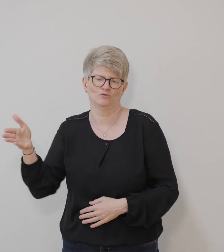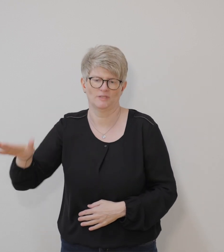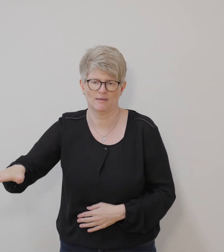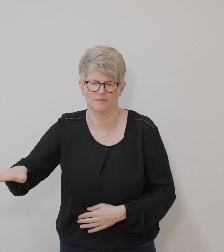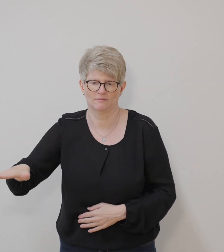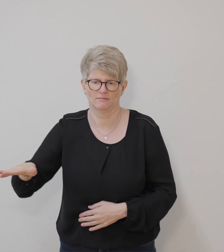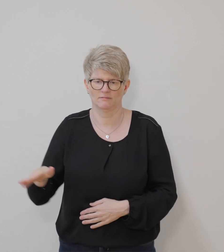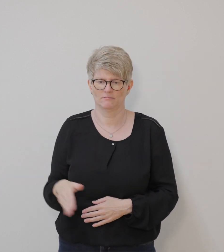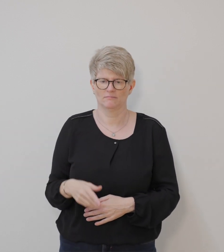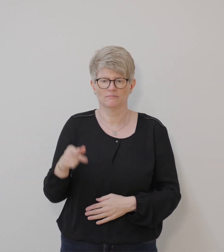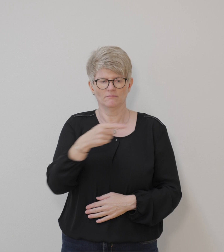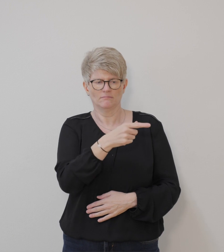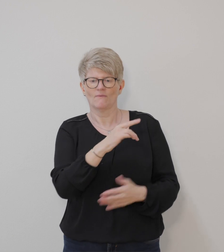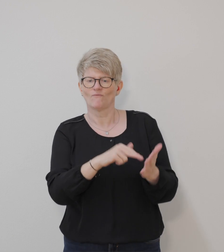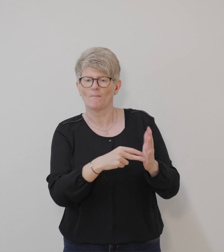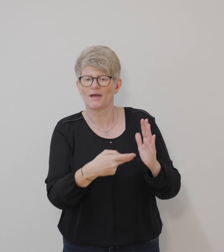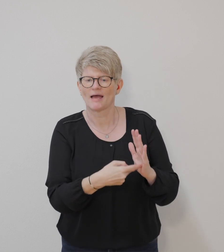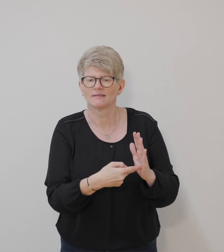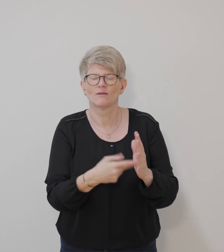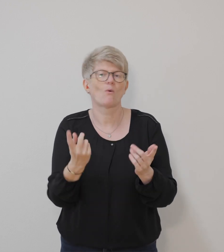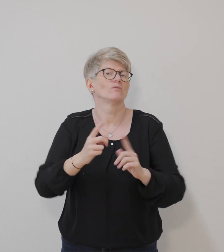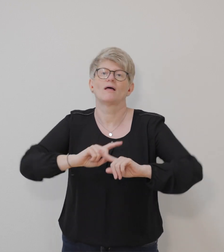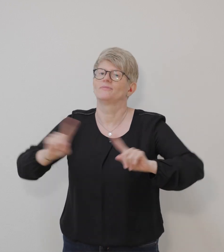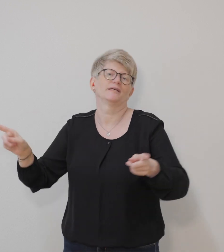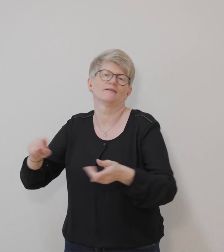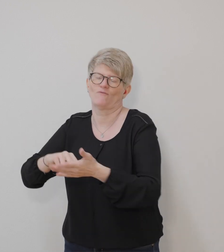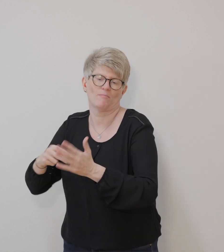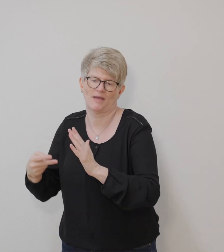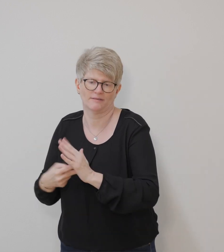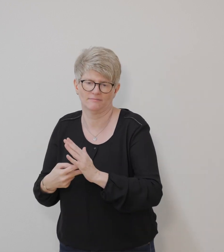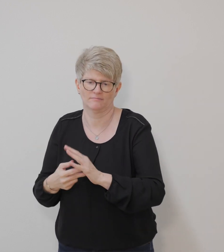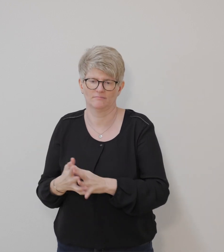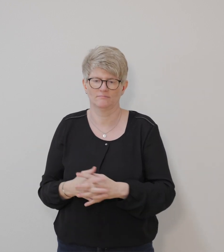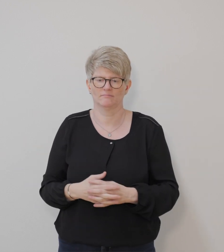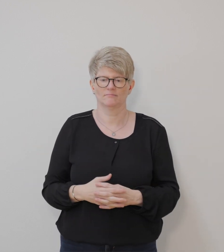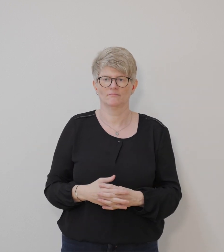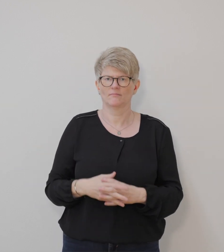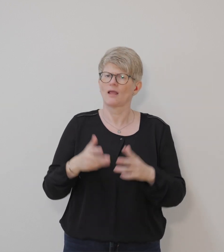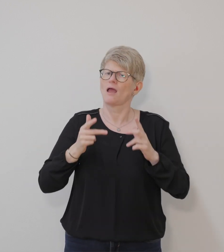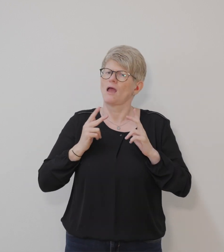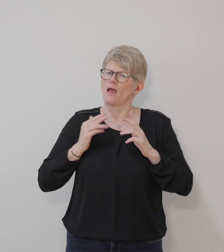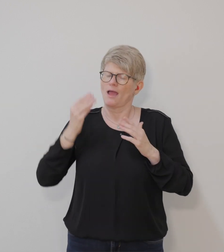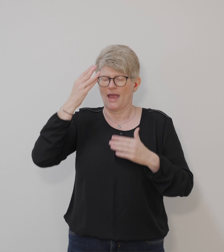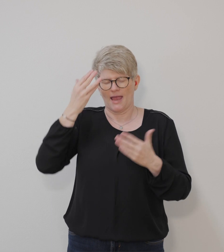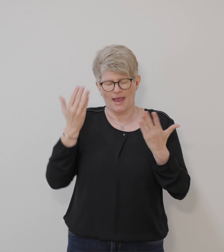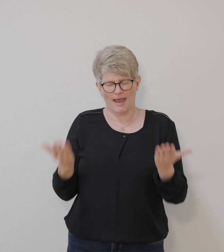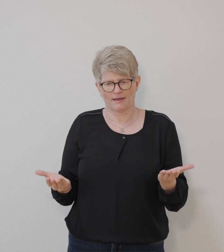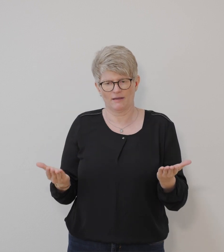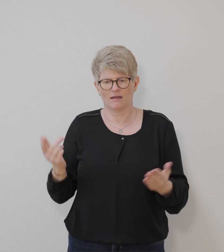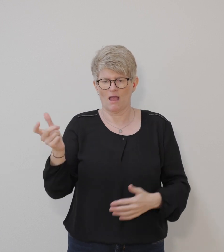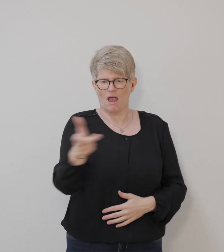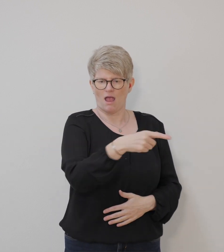Jesus stirbt. Auch wir werden sterben, wie er, vorbereitet oder